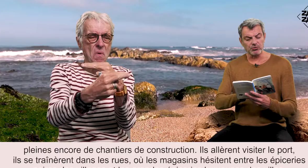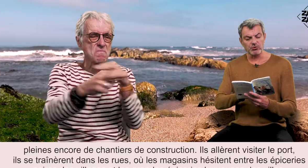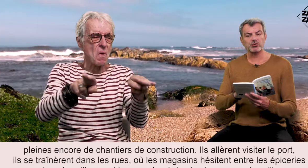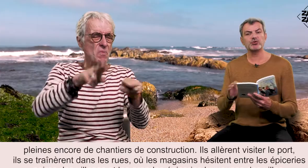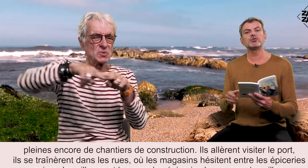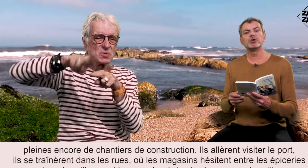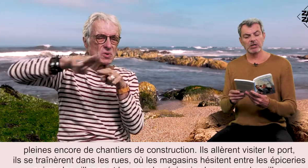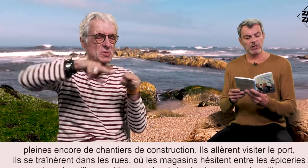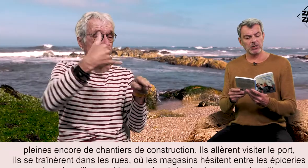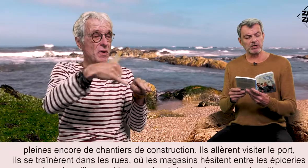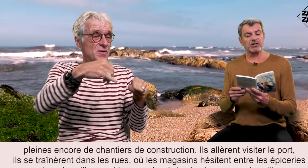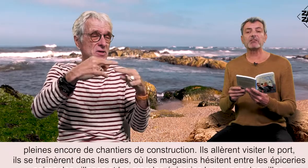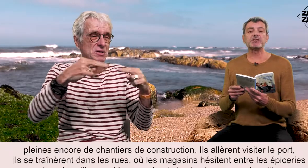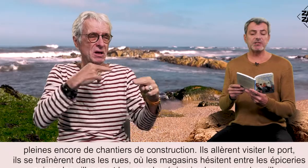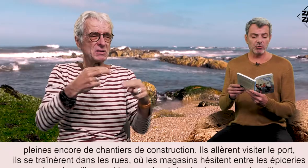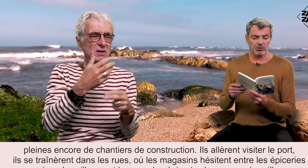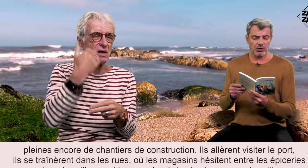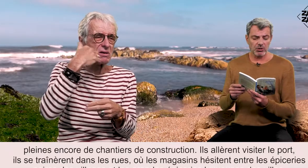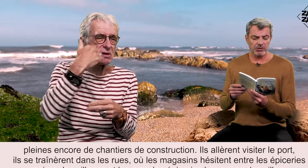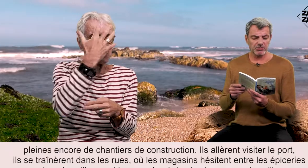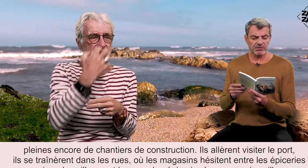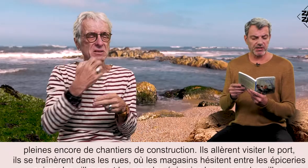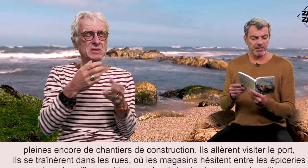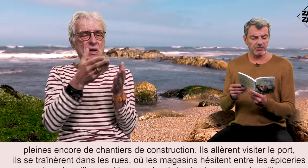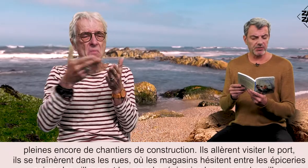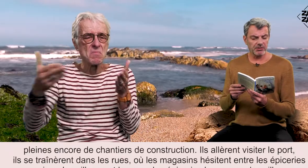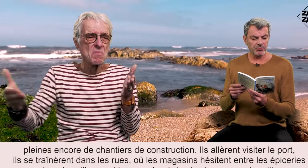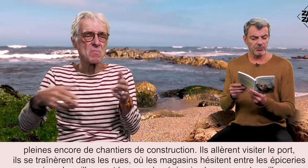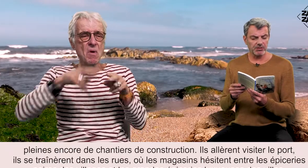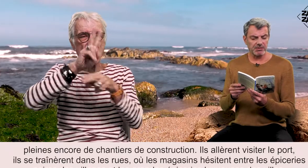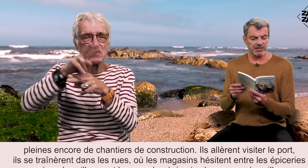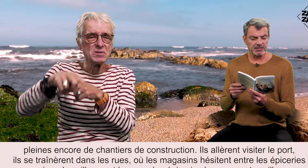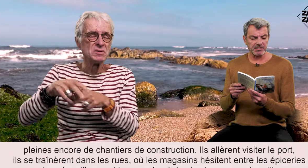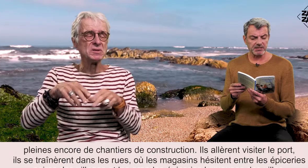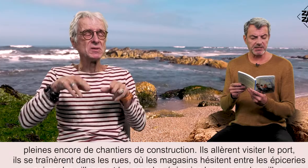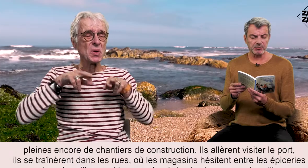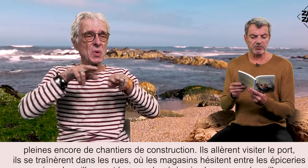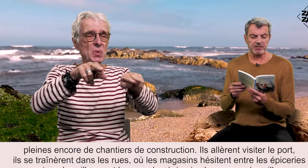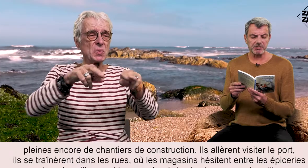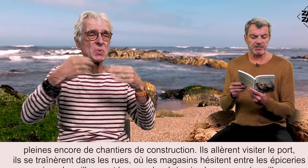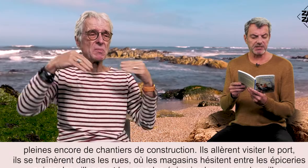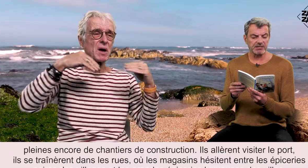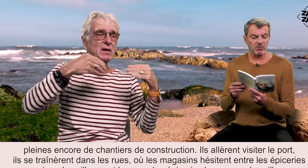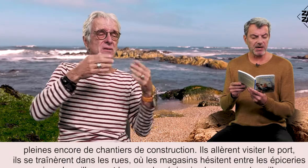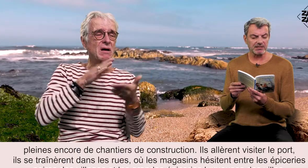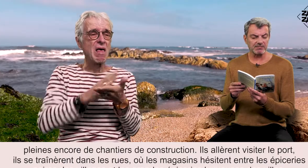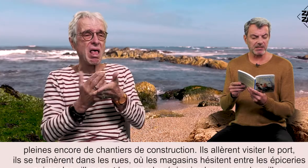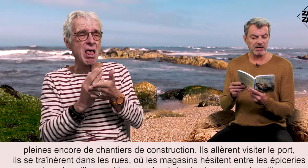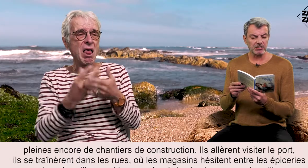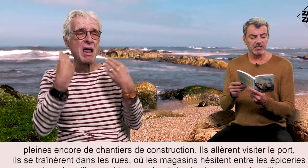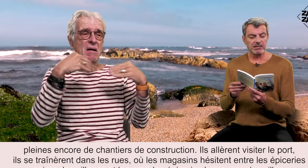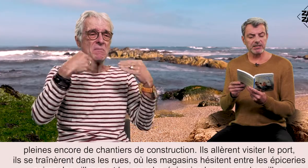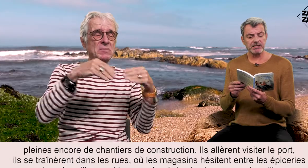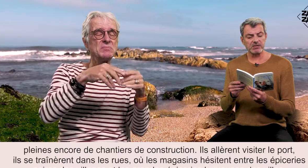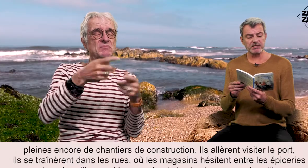chantiers de construction. Ils allèrent visiter le port, ils se traînèrent dans les rues, où les magasins hésitent entre les épiceries noires des